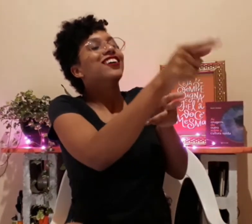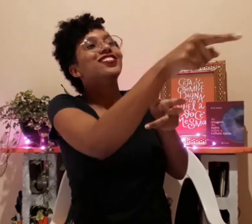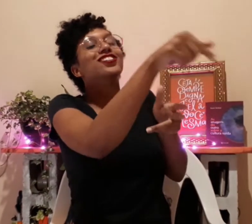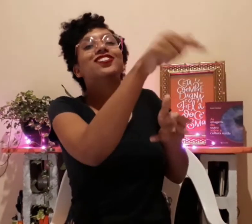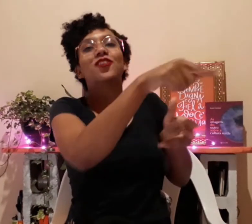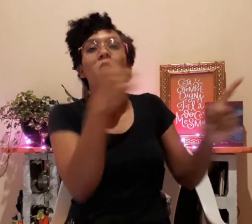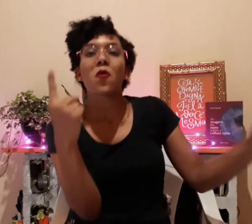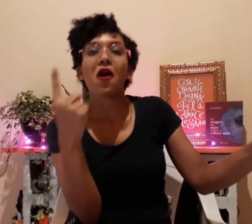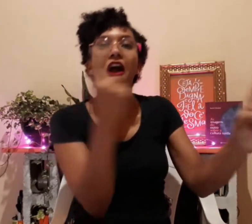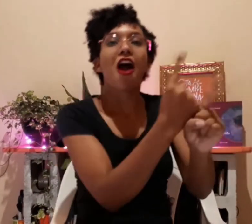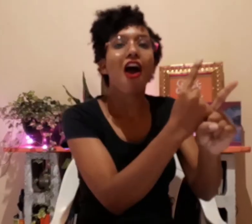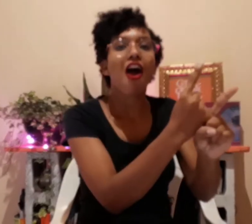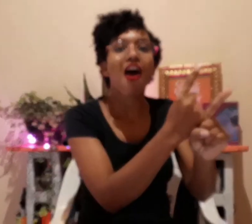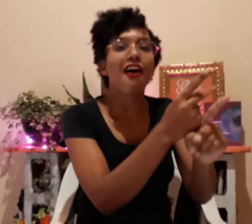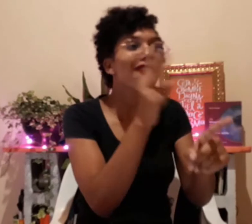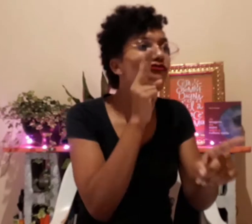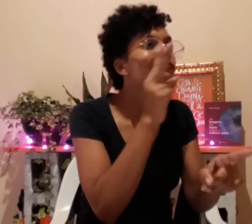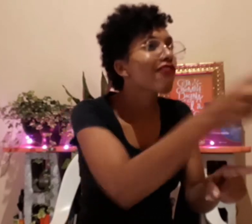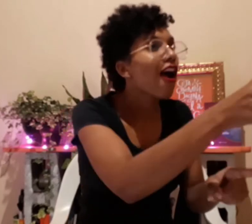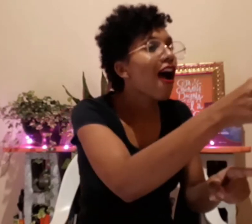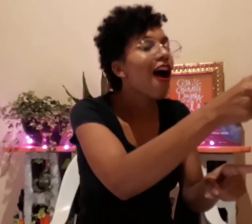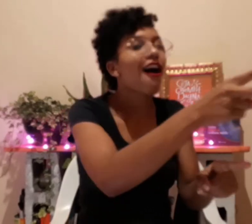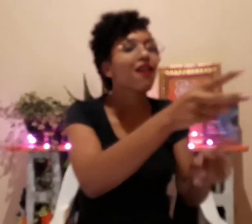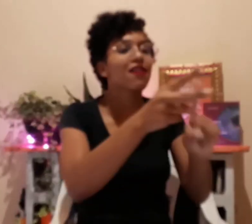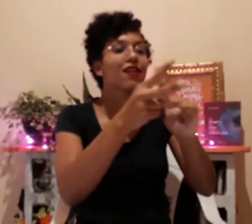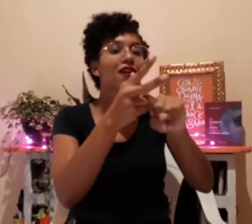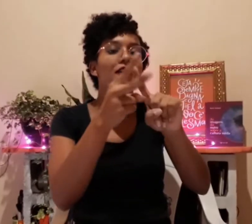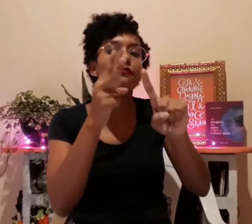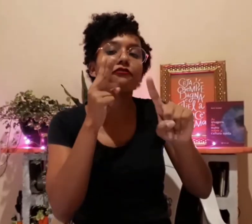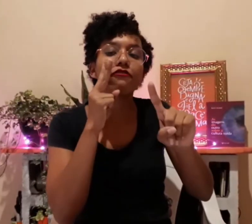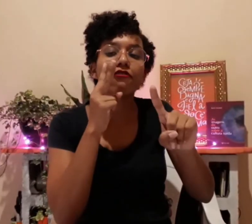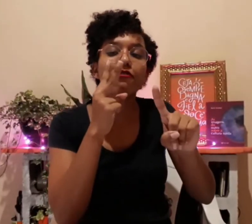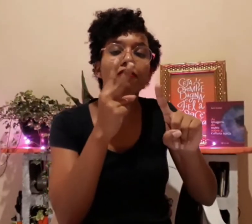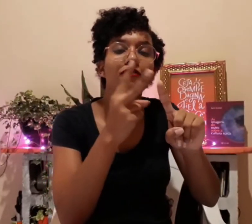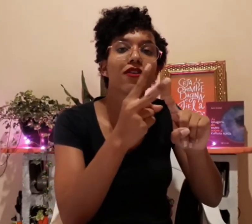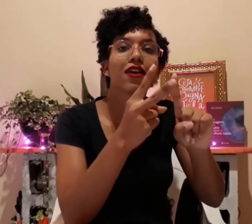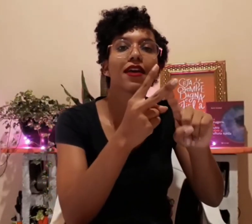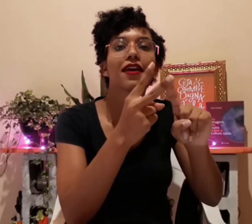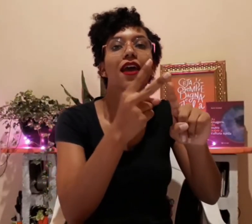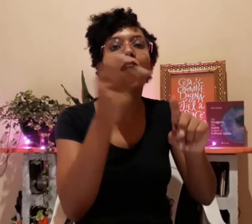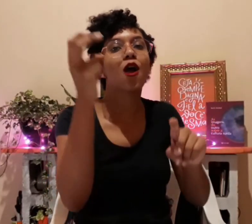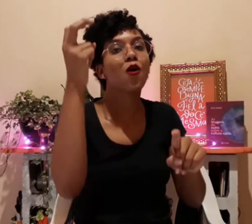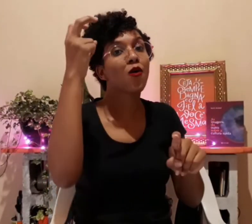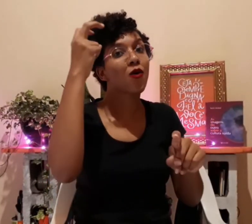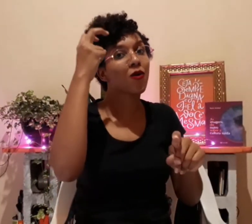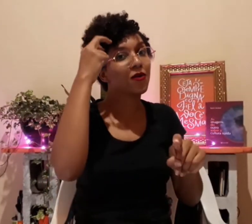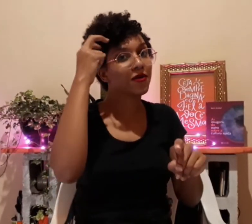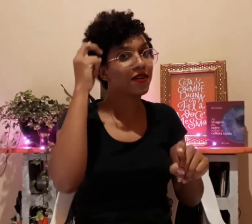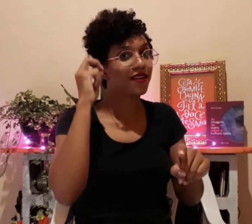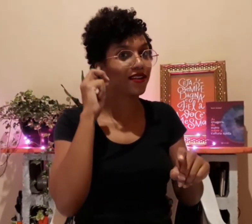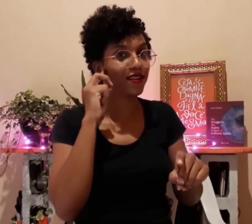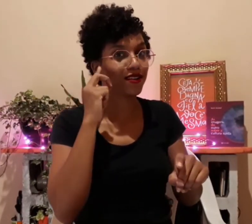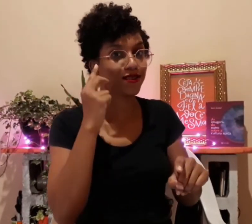vovó, percebe que está ali, encontra o lobo e ele vê. Outro elemento da cultura surda, gente, o